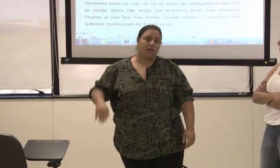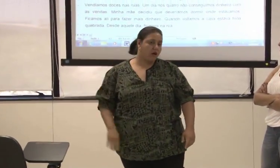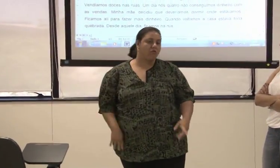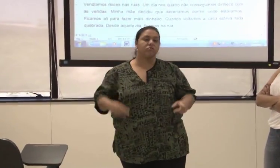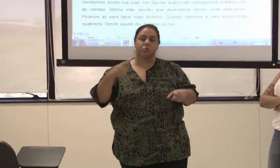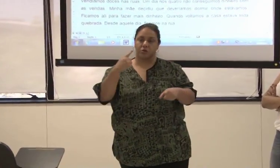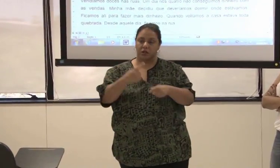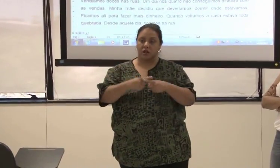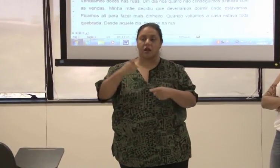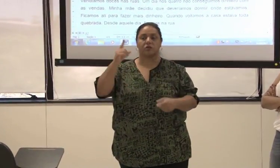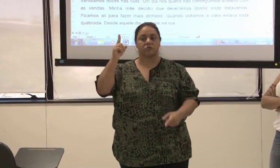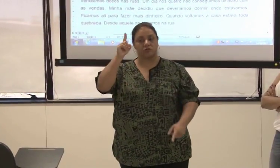Não.